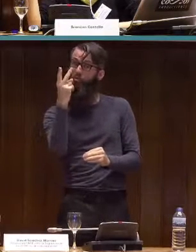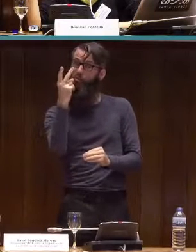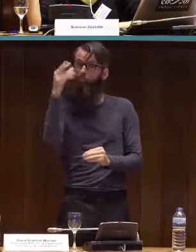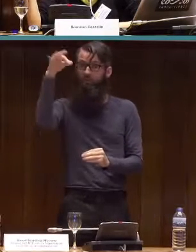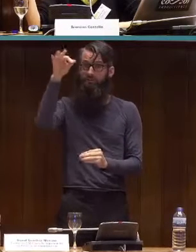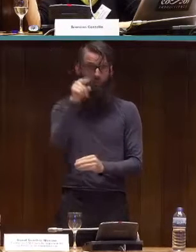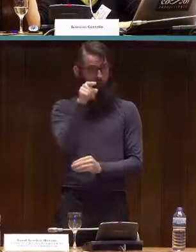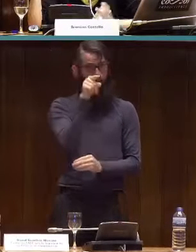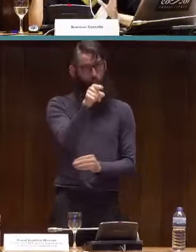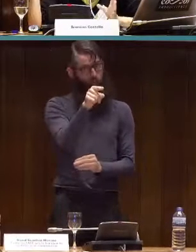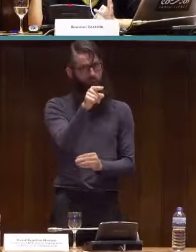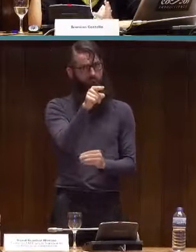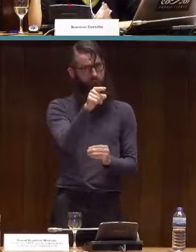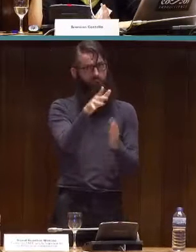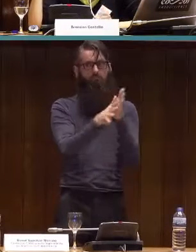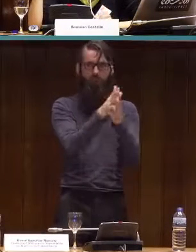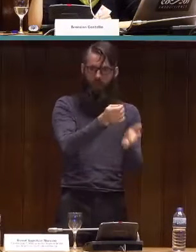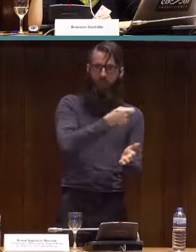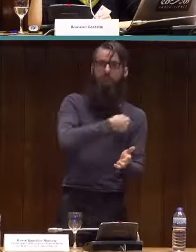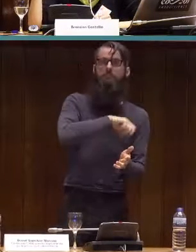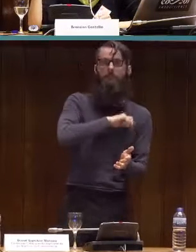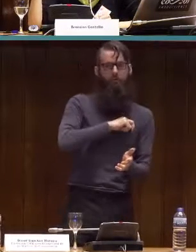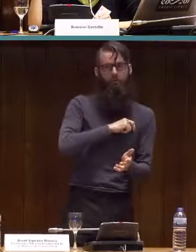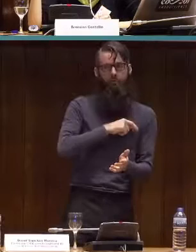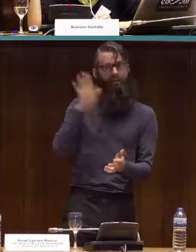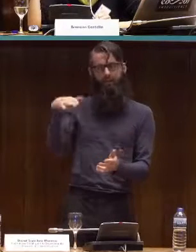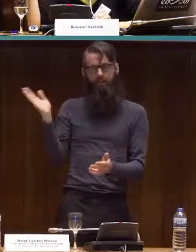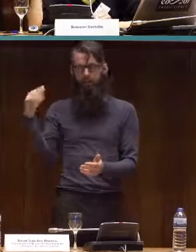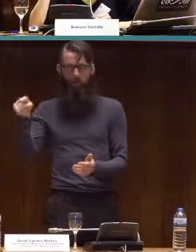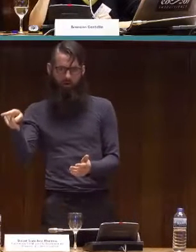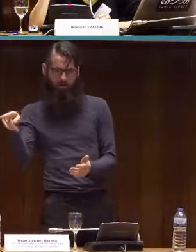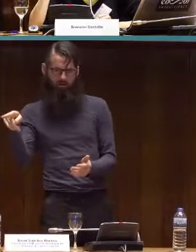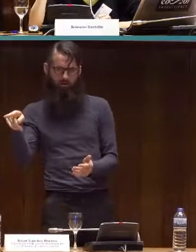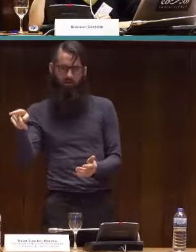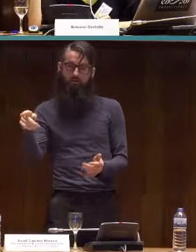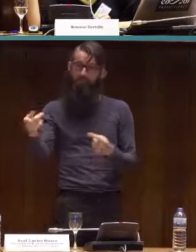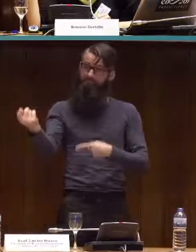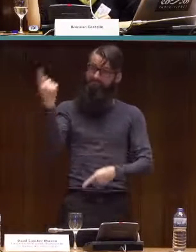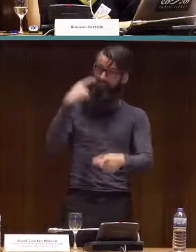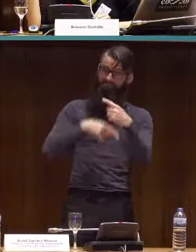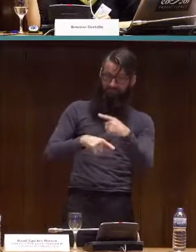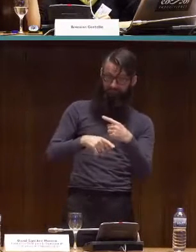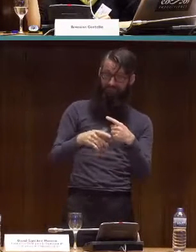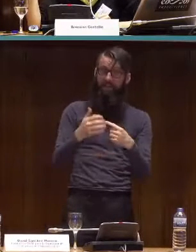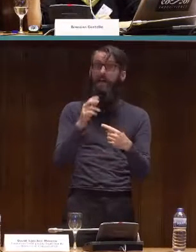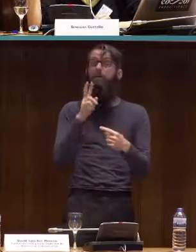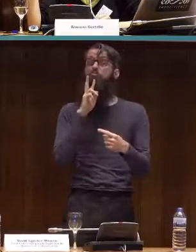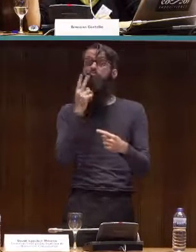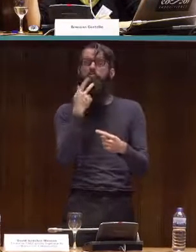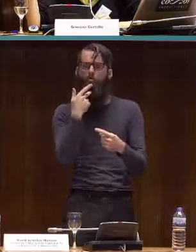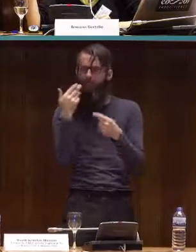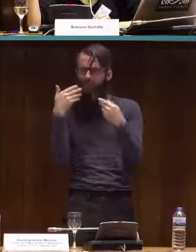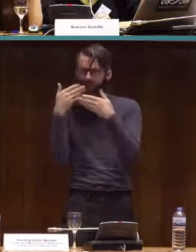impersonal. En LSC, de momento, hemos visto que esto no podría ser. Y, en cambio, en LSC parece que el